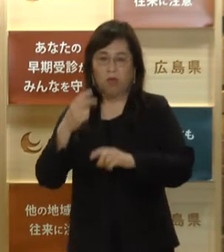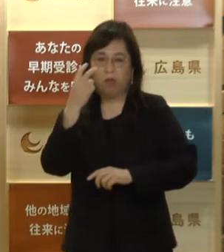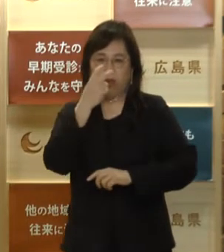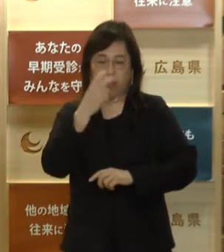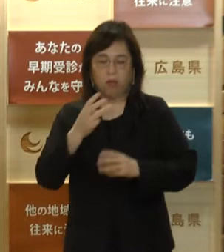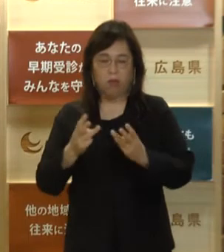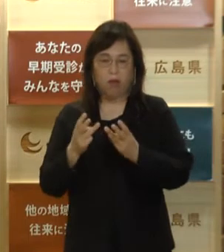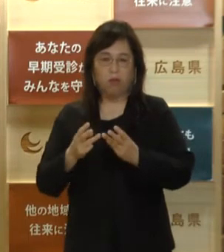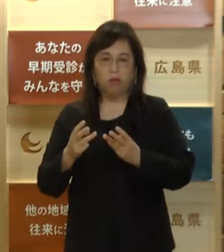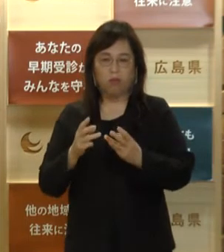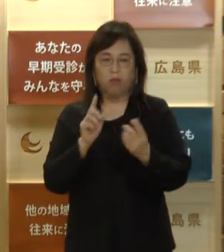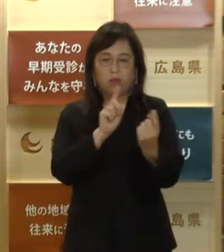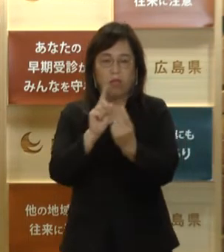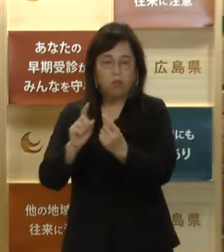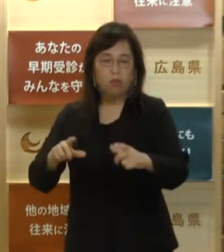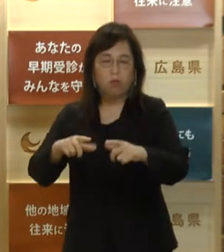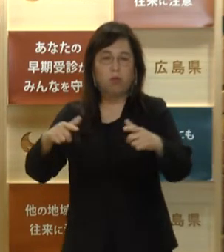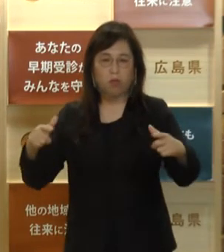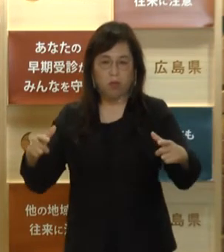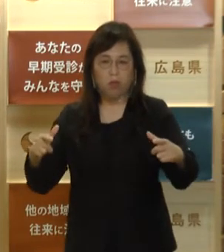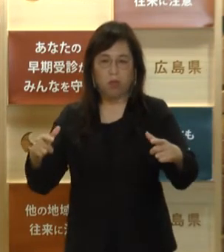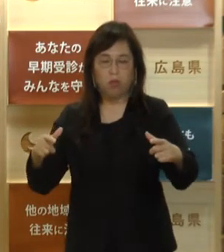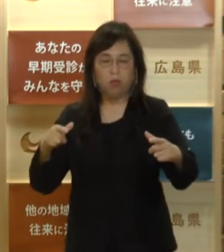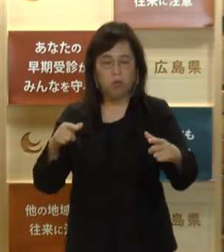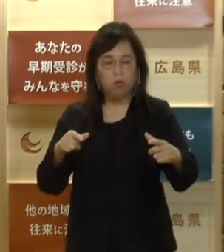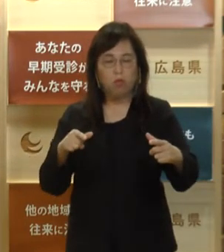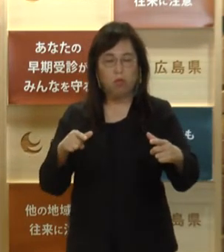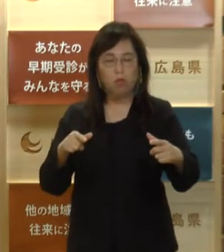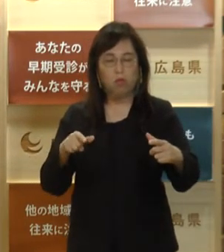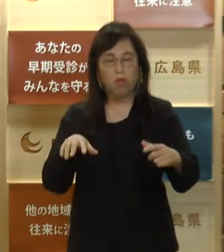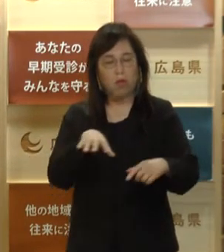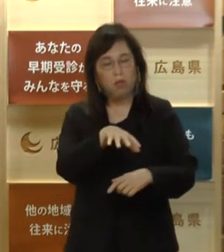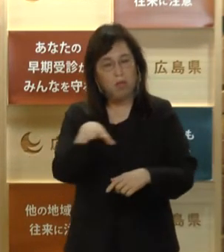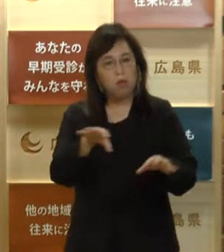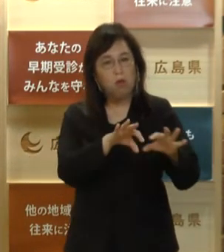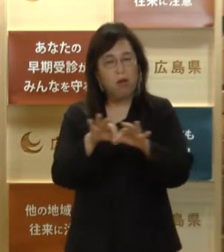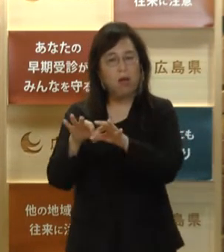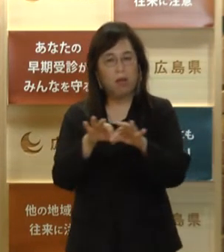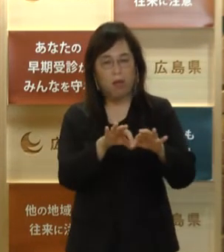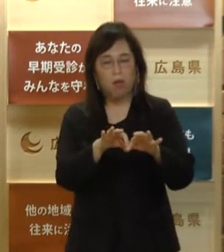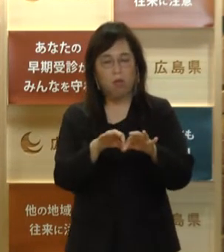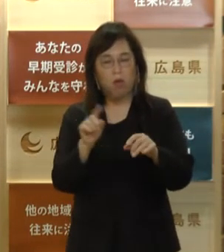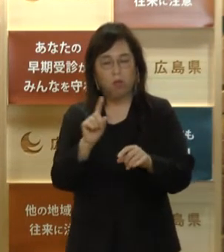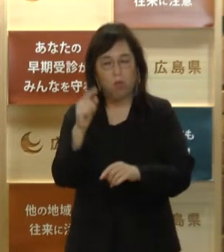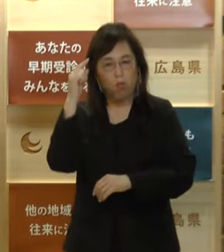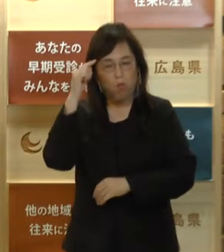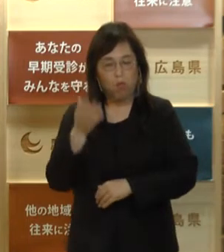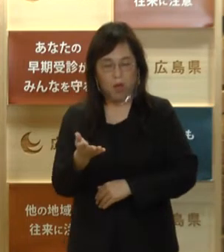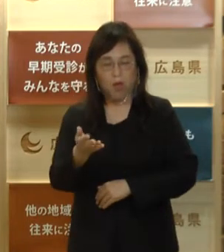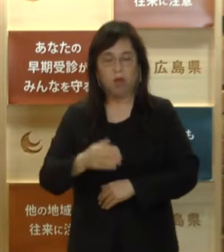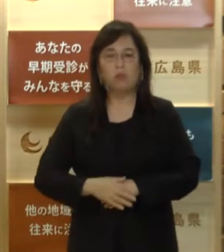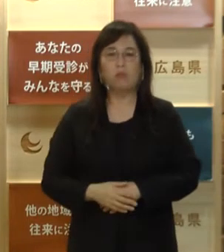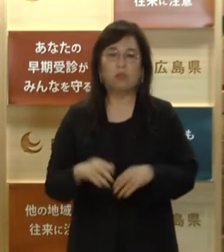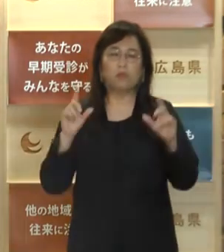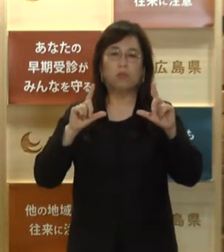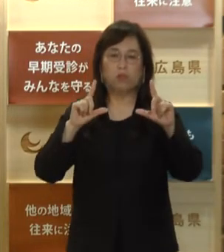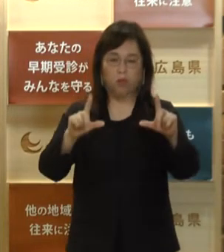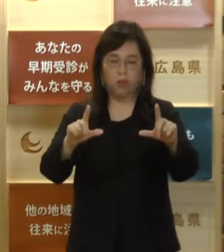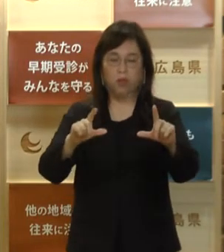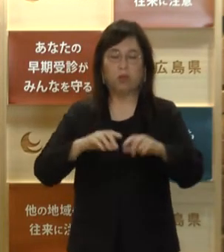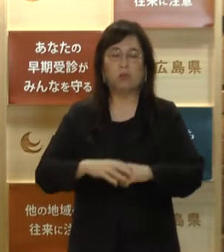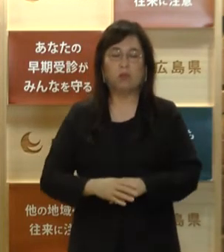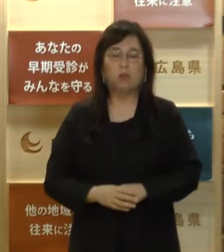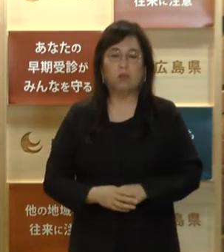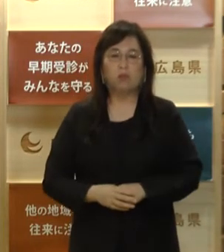していることとの因果関係というか、そのあたりはどのように見ておられますか。 もちろんですね、これはなかなか